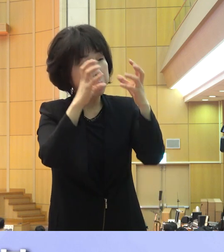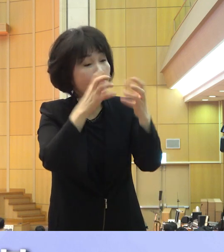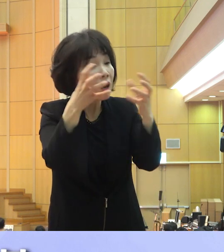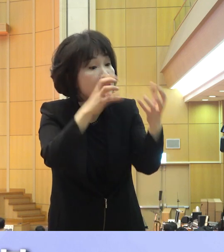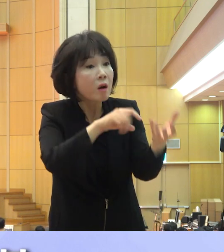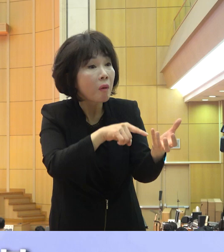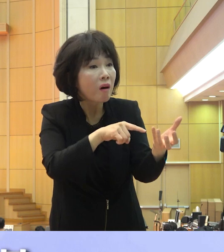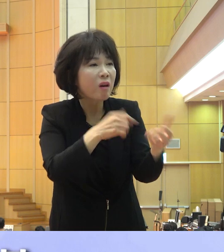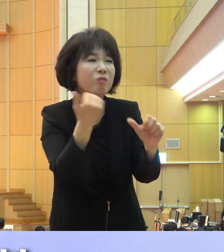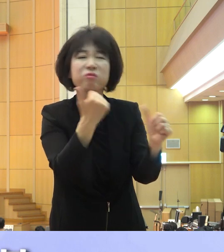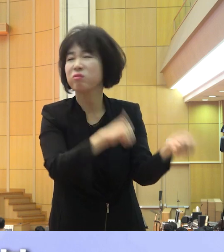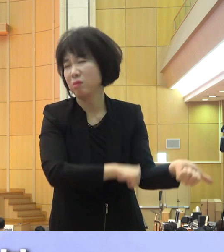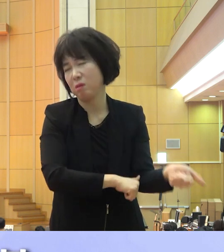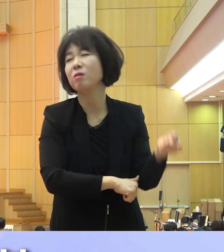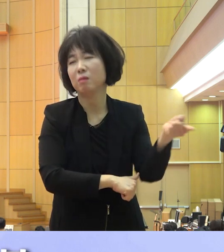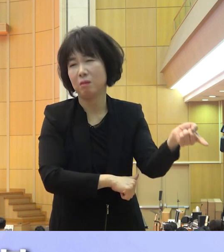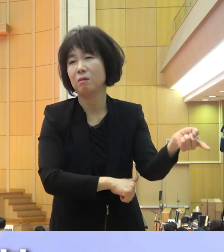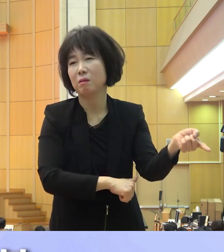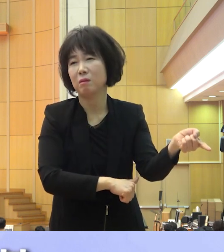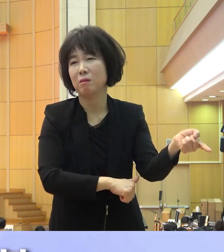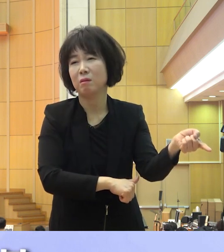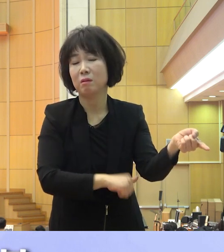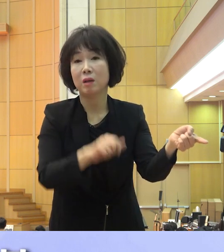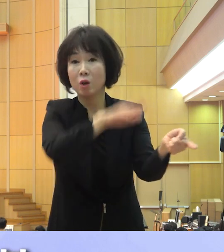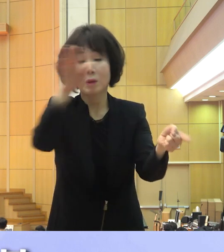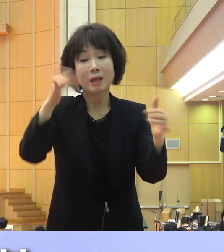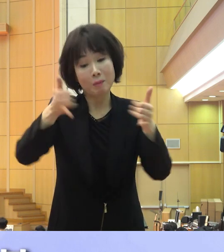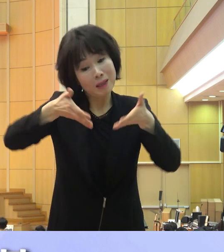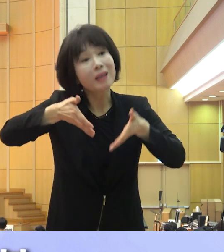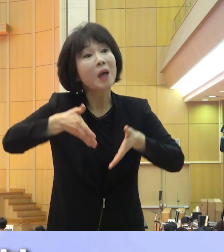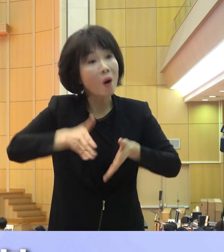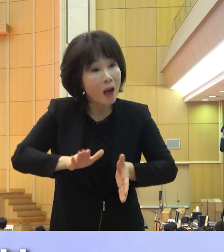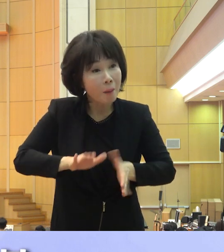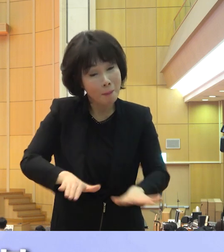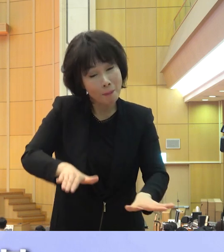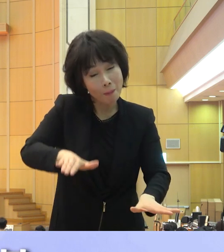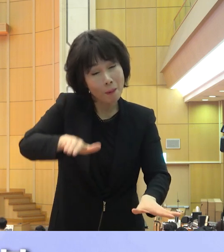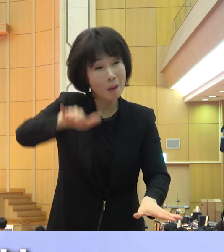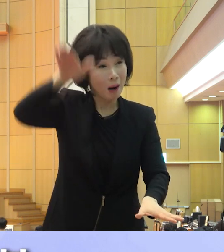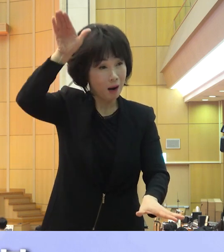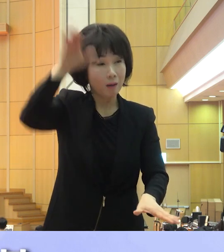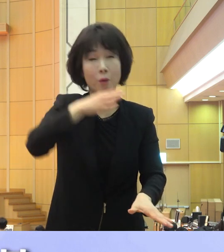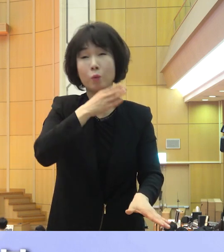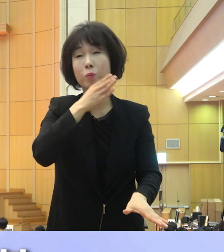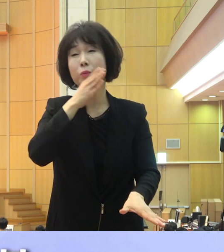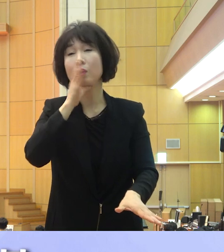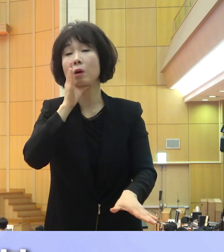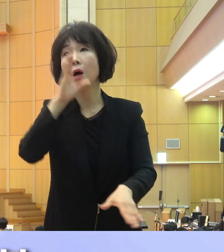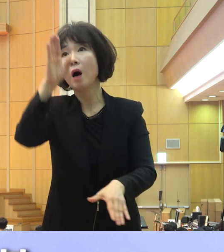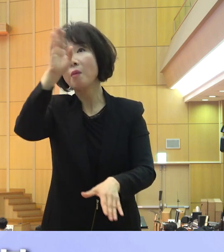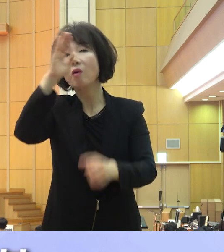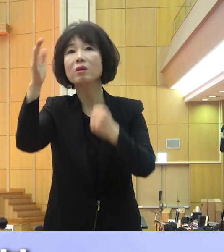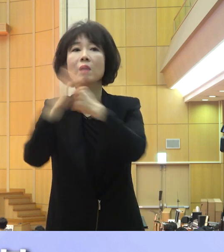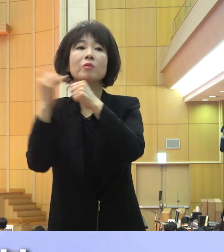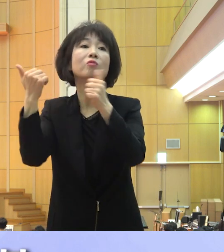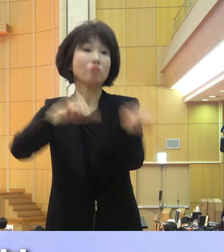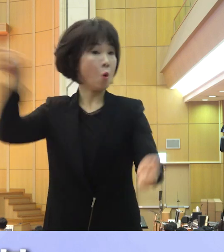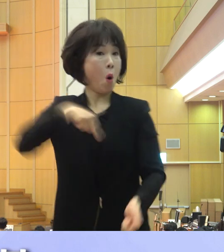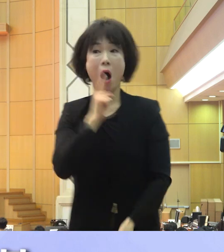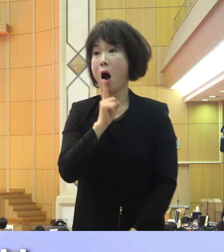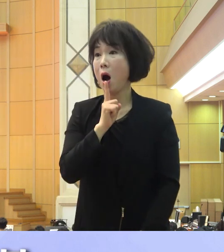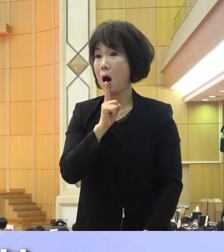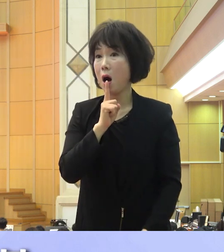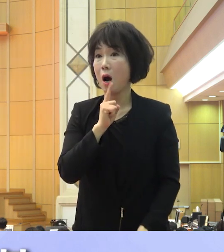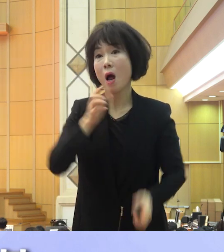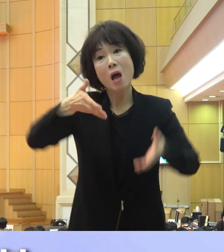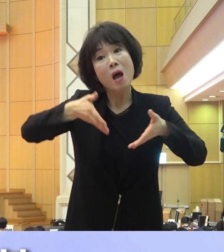죽는 거예요. 그러니까 생로 늙을로자 병사 그렇습니다. 생로병사라는 말을 그렇게 많이